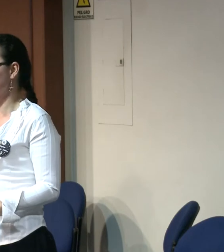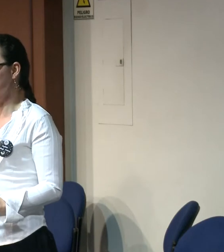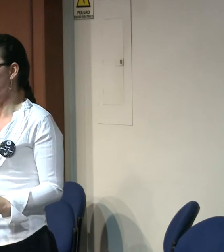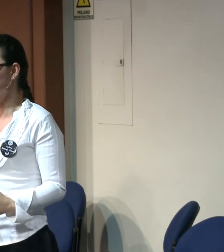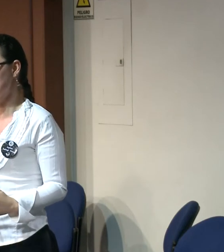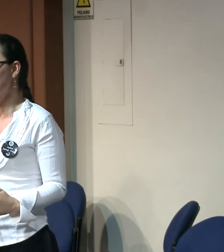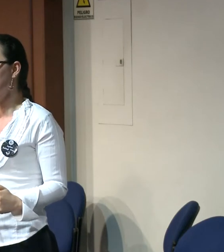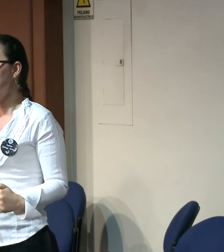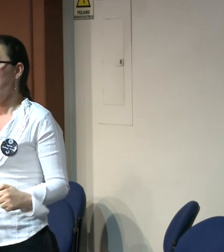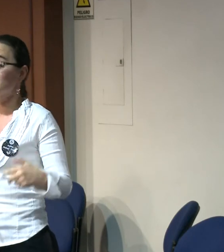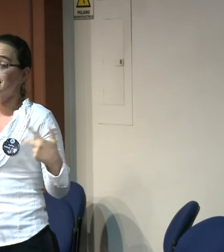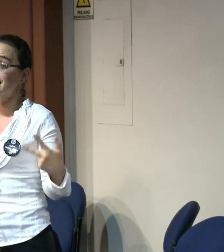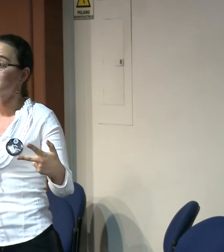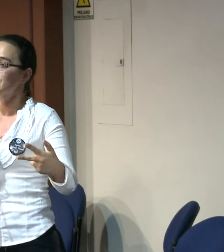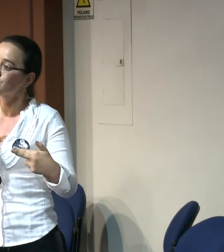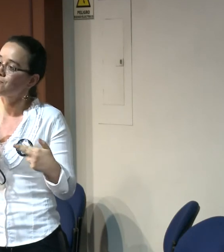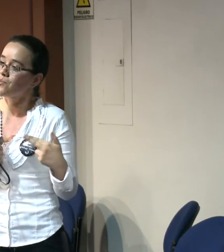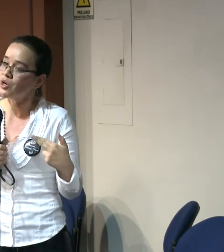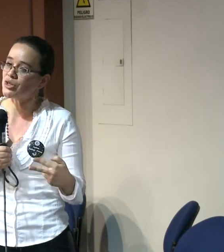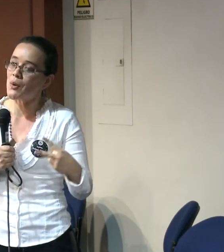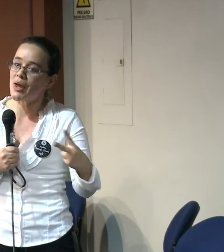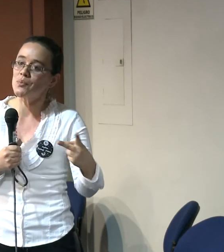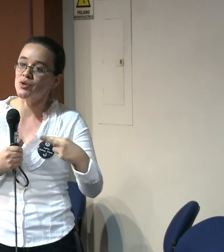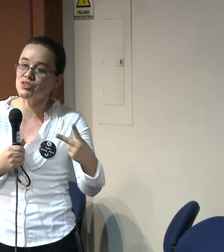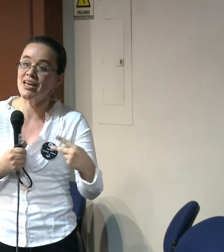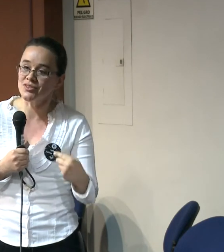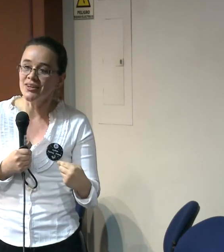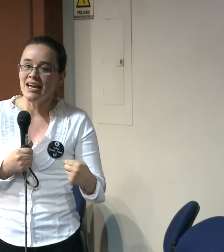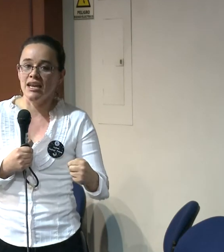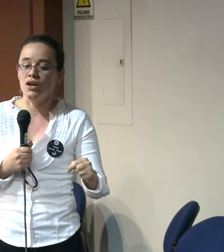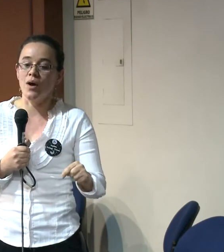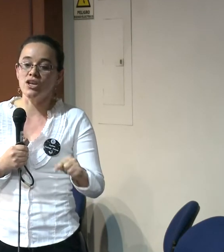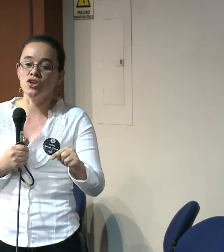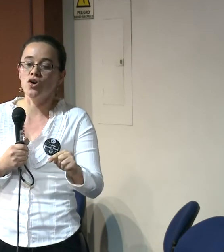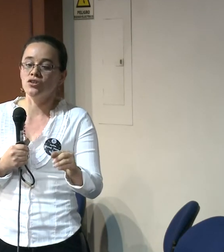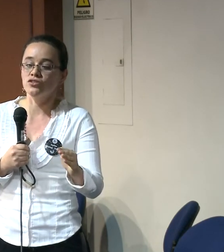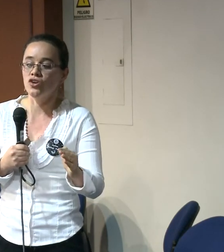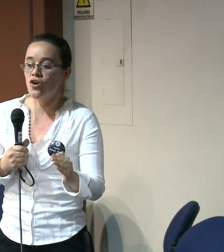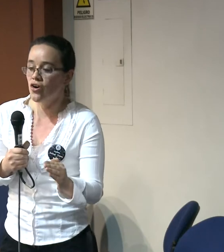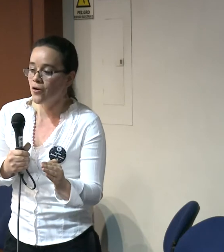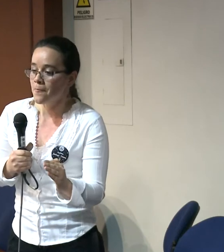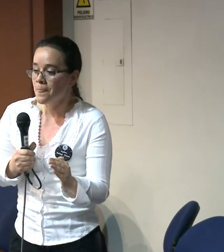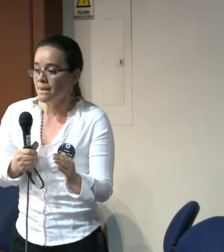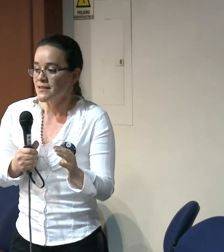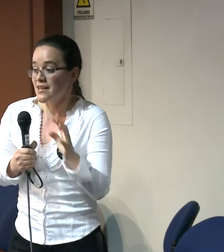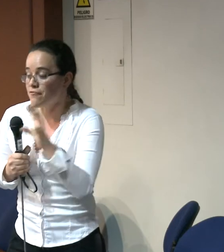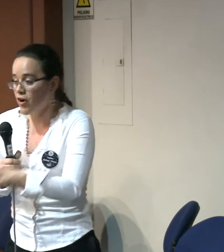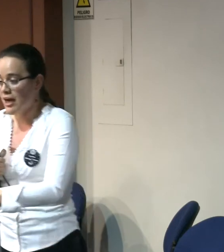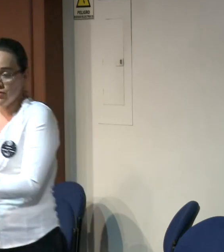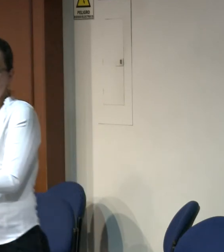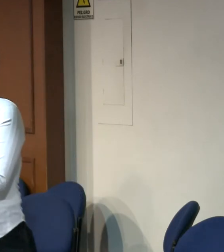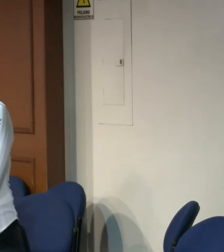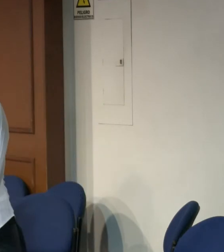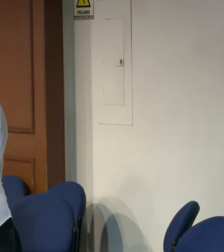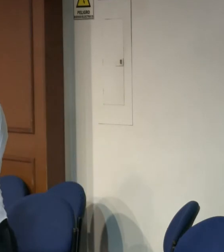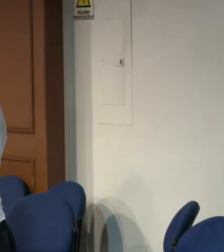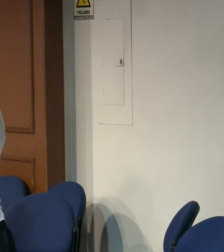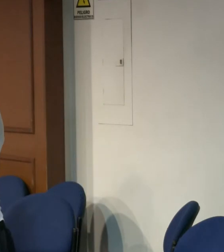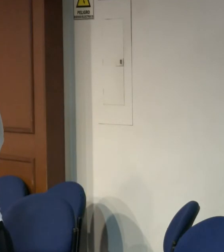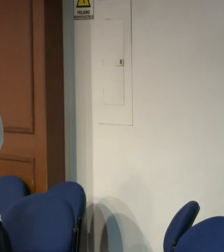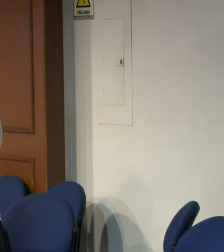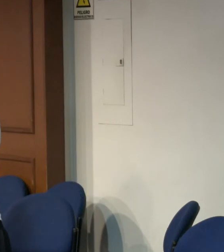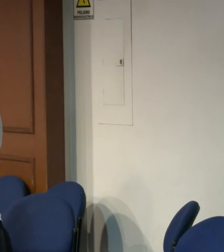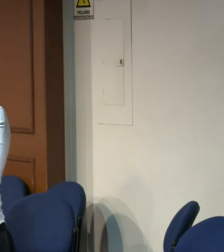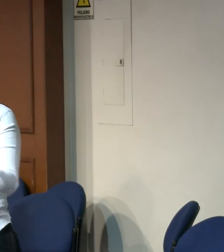las que no tienen discapacidad. Entonces es bonito ver un proceso en el cual no se enfocan únicamente en la persona